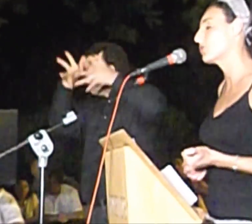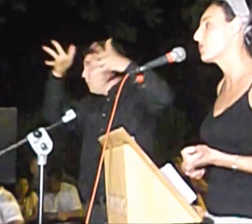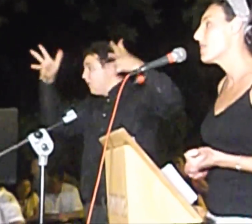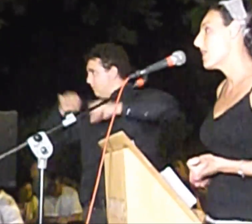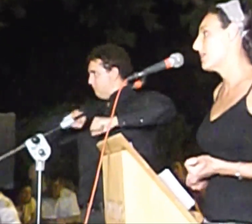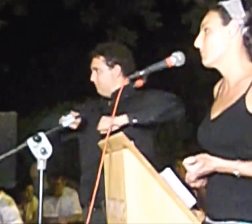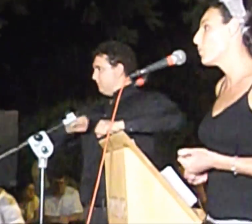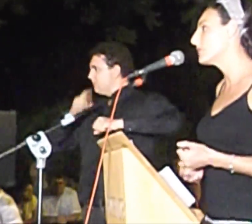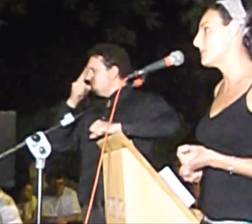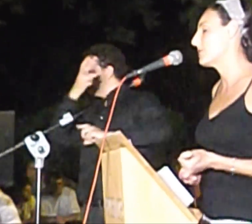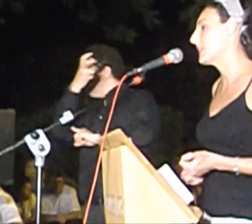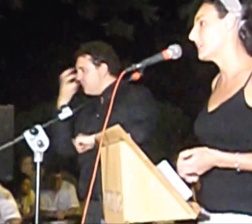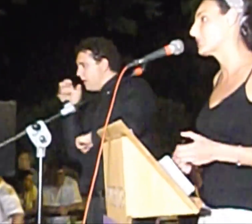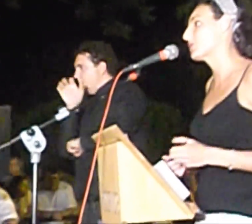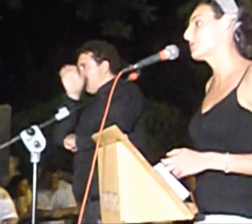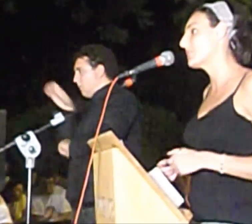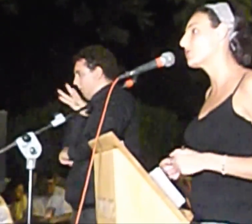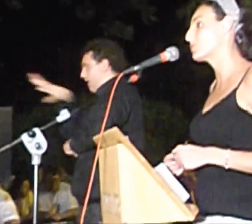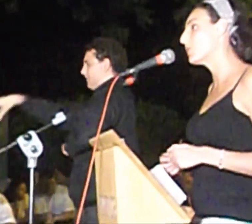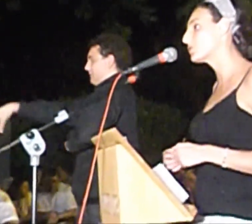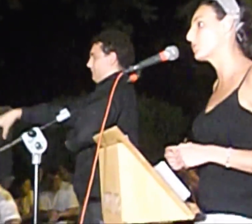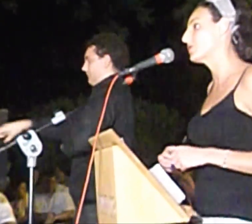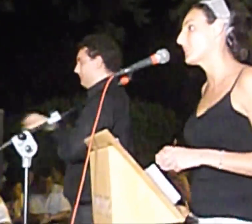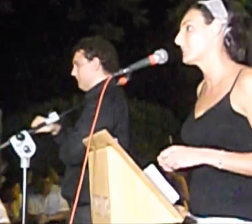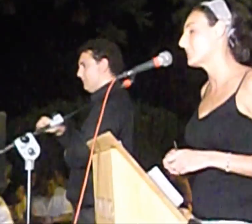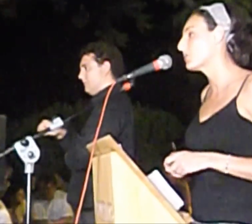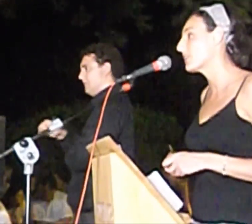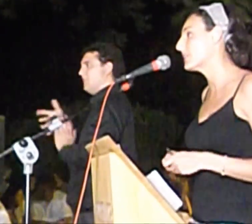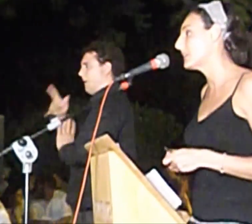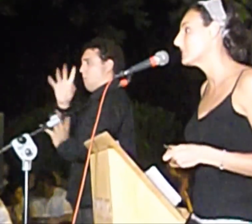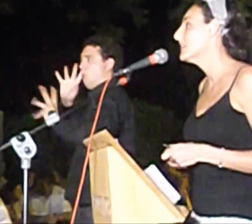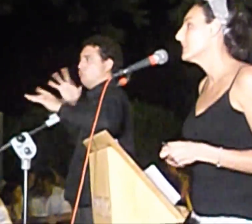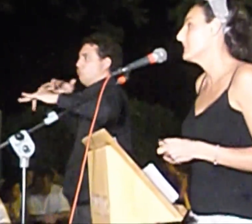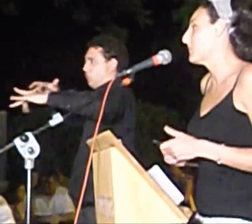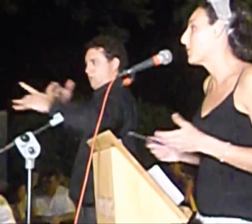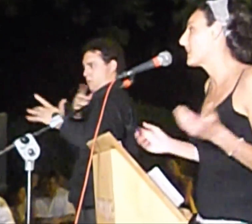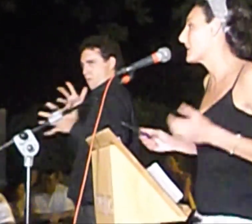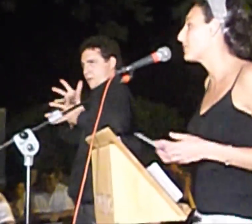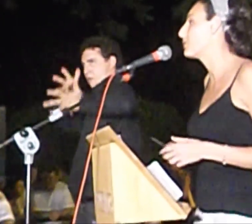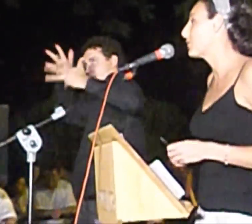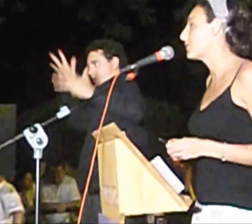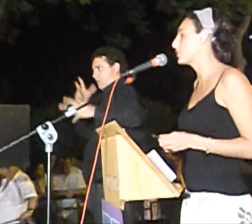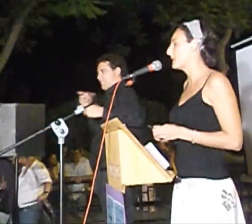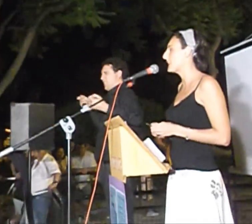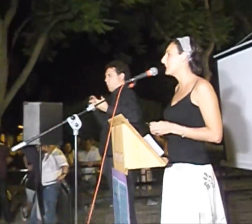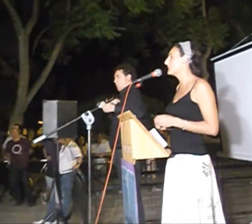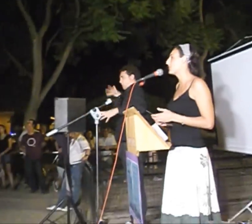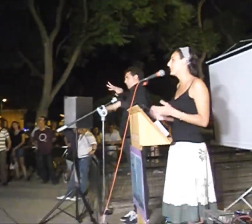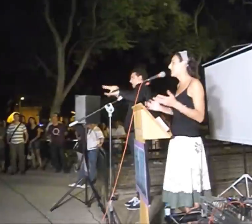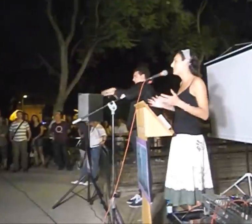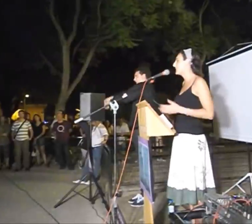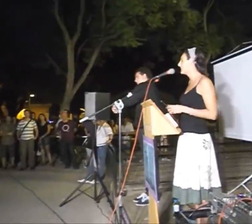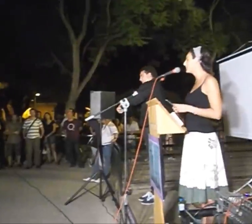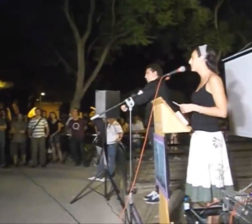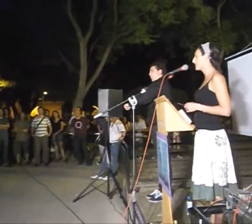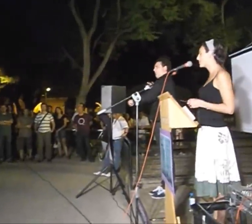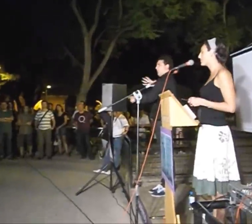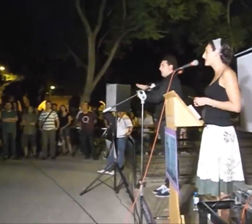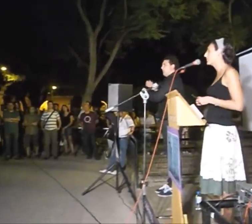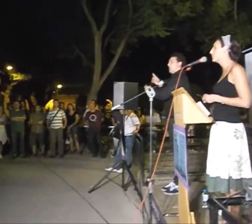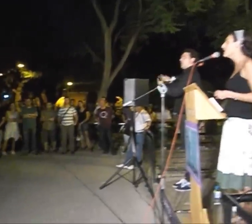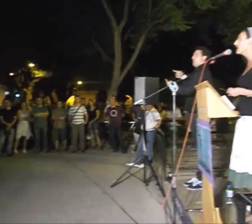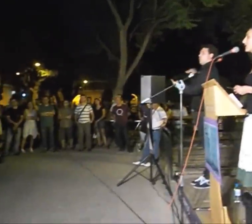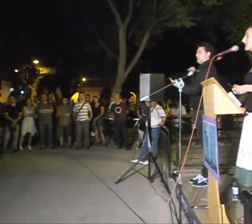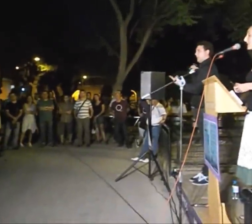americanas que son multimillonarias que son Auténticos monstruos de las aseguradoras y se pueden quedar con todos los hospitales con las farmacias con los